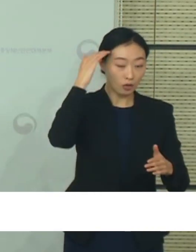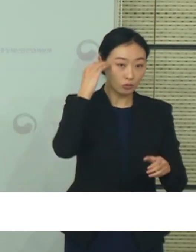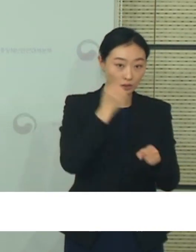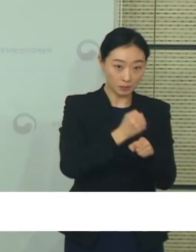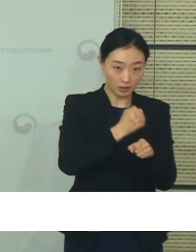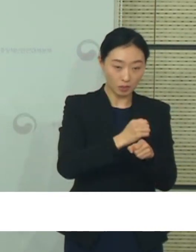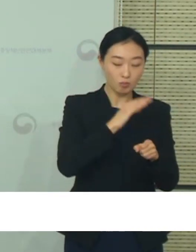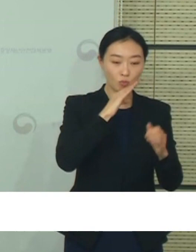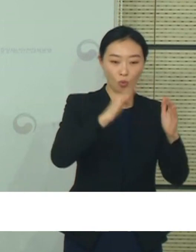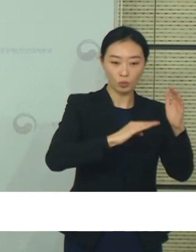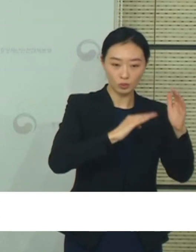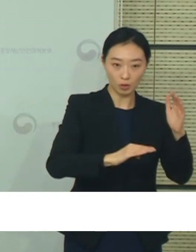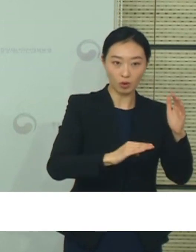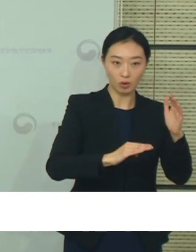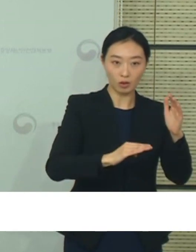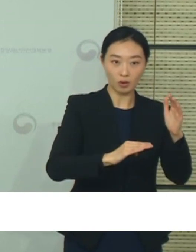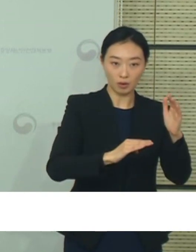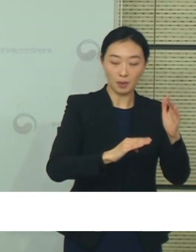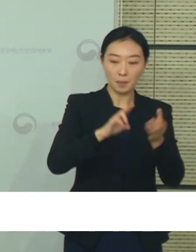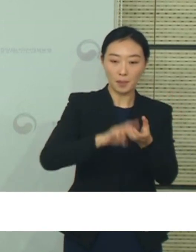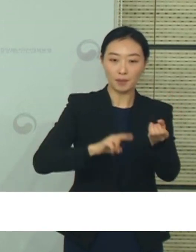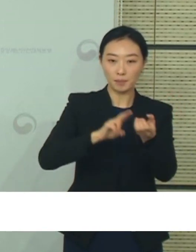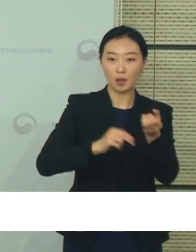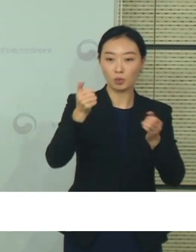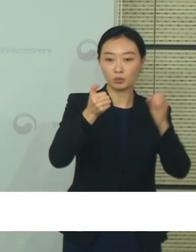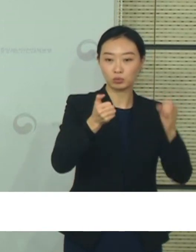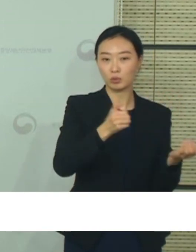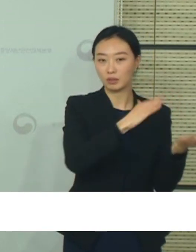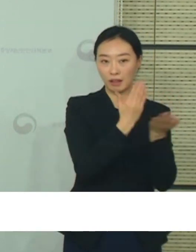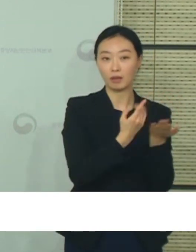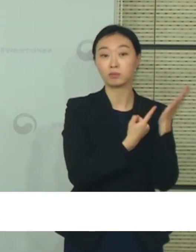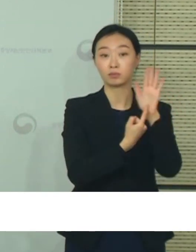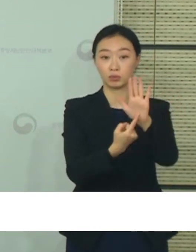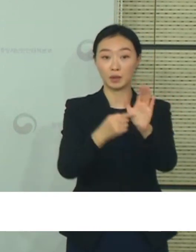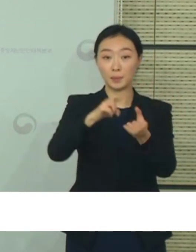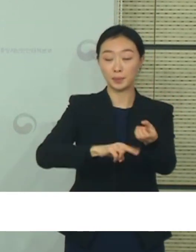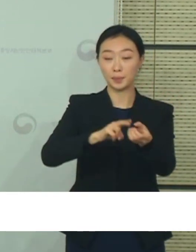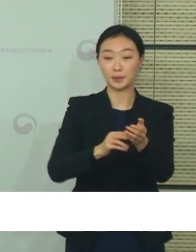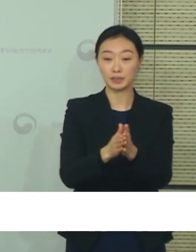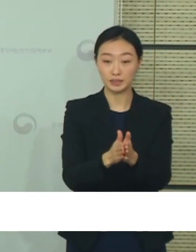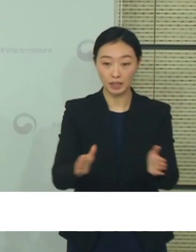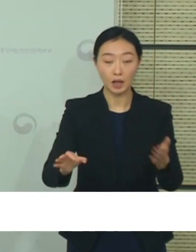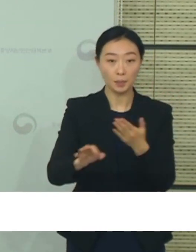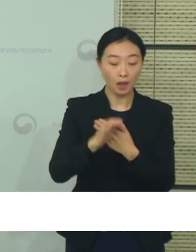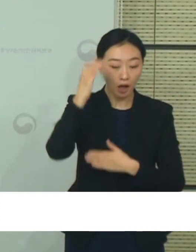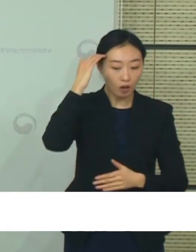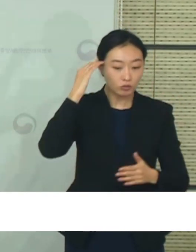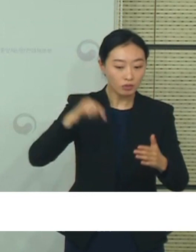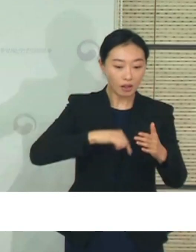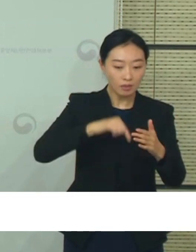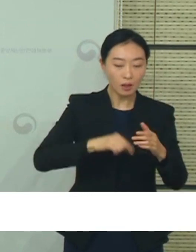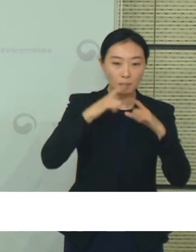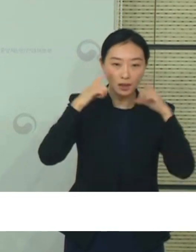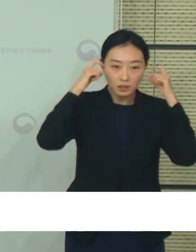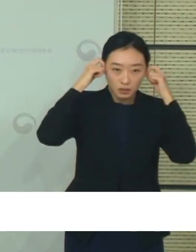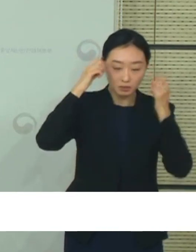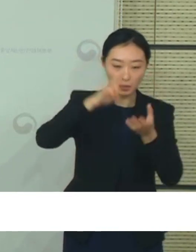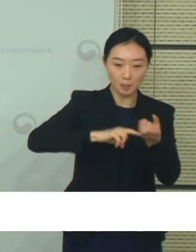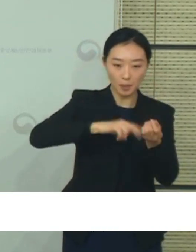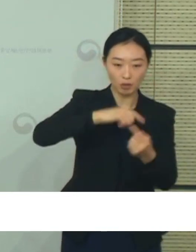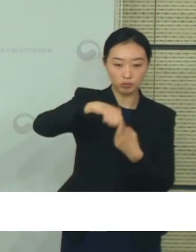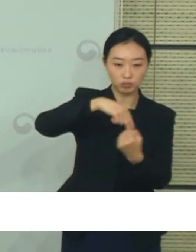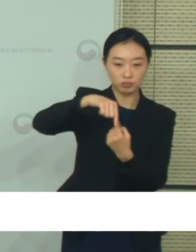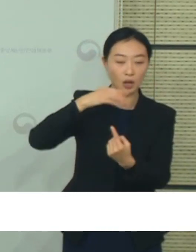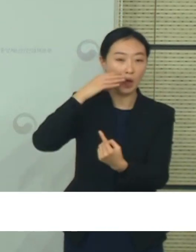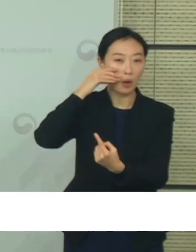판매처로 50%를 출하하게 되면 훨씬 그 국내 유통 물량이 늘어나서 많은 문제가 해소될